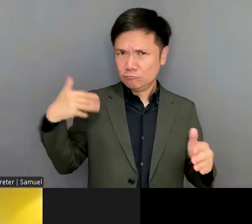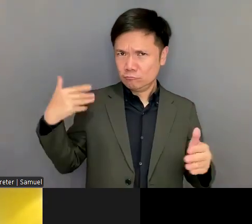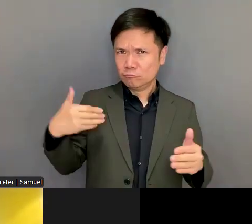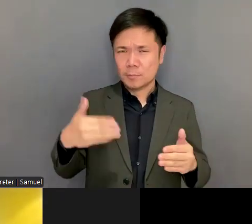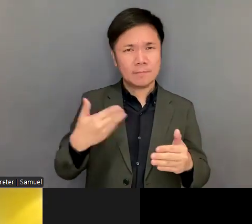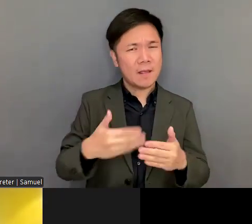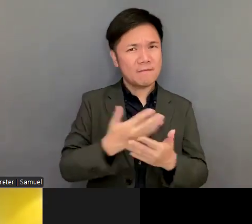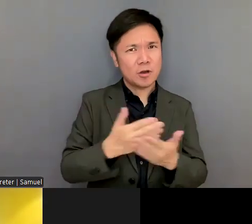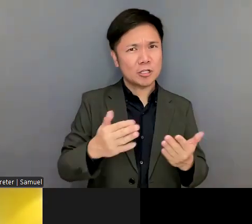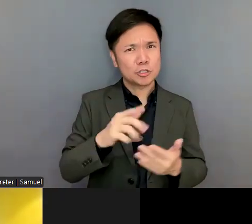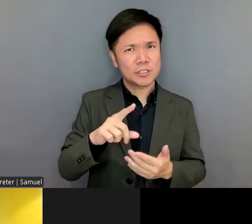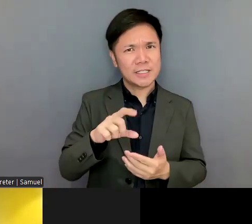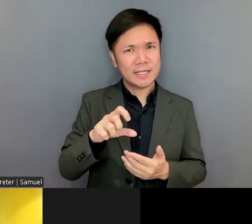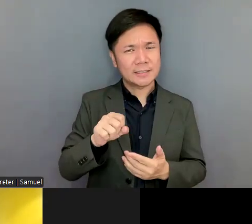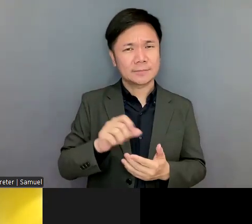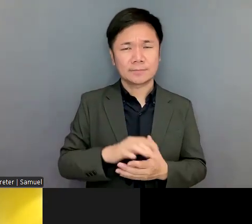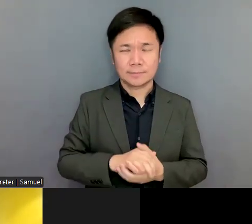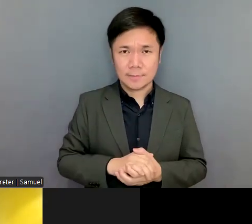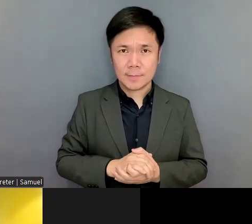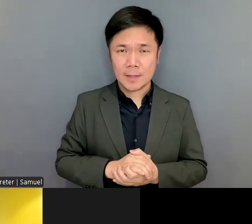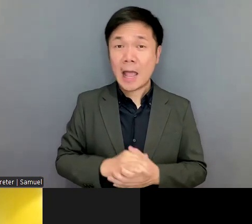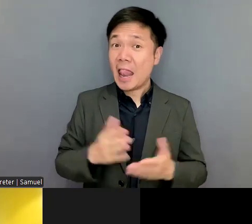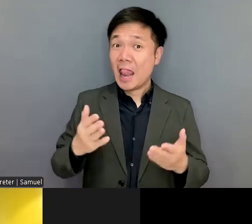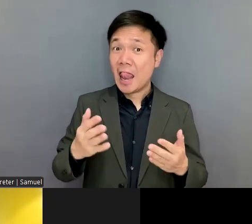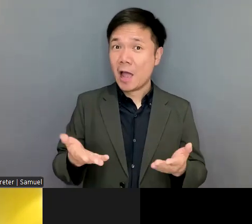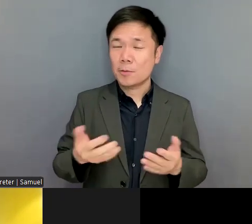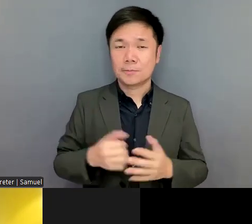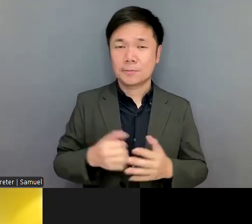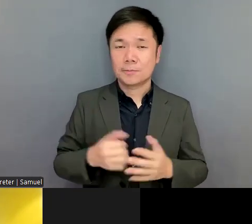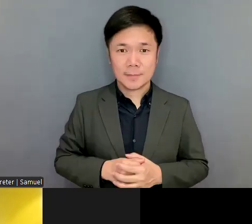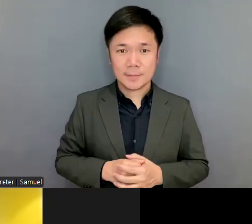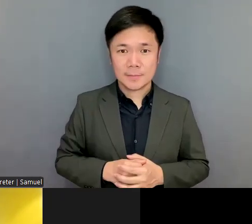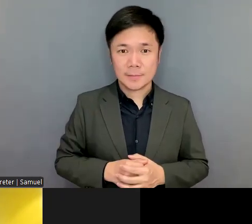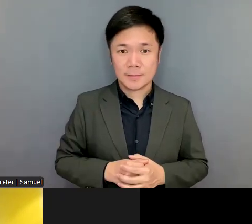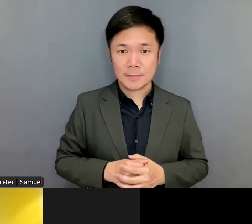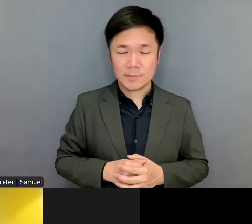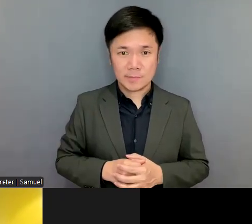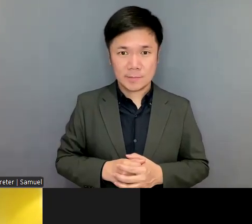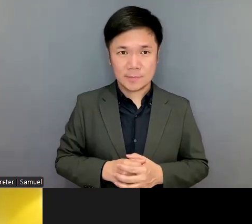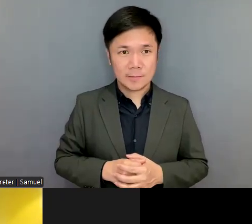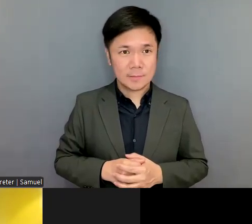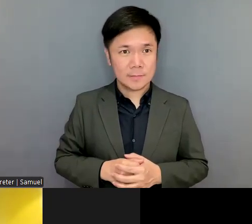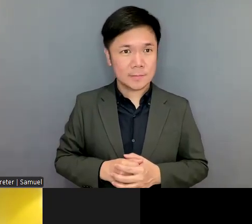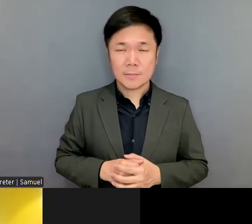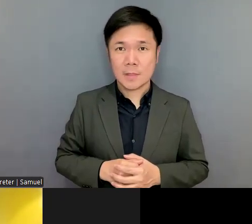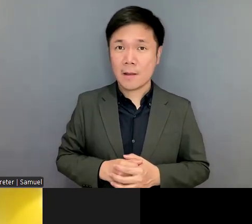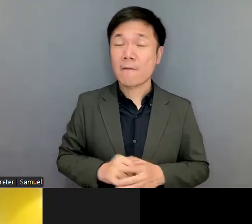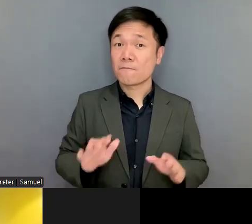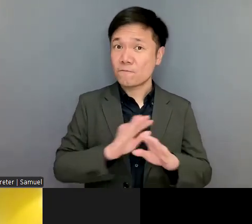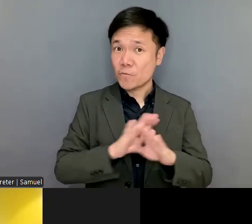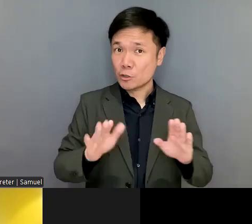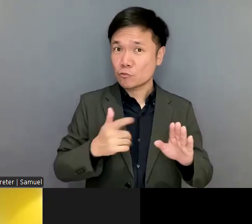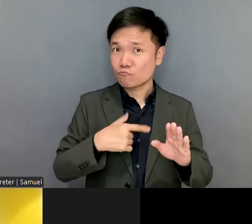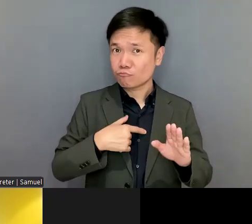the también porque me GDS. encuentro hoy en la CEMAR. I'm Nosotros right now. estamos haciendo negociaciones precisamente en la conferencia We're doing regional de la